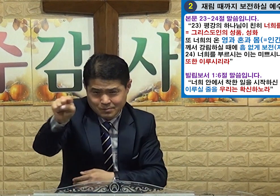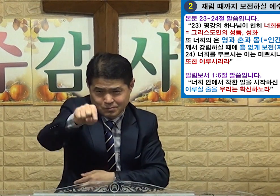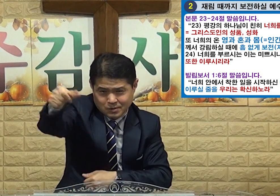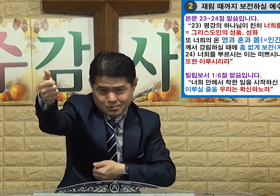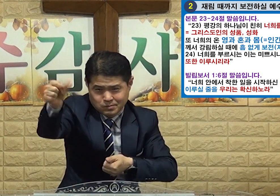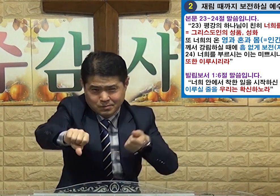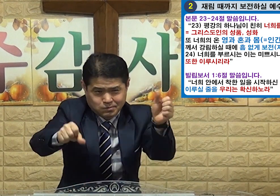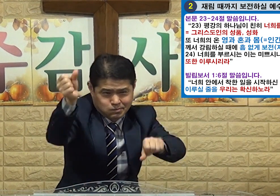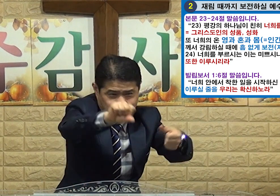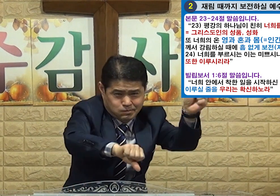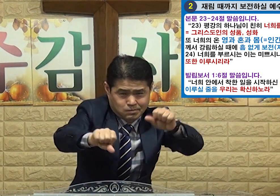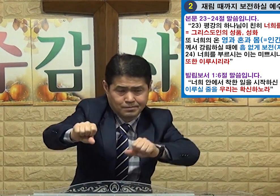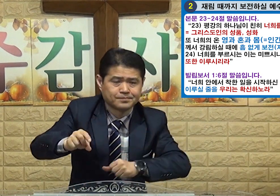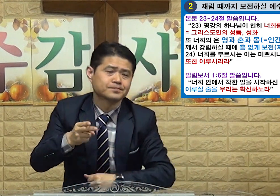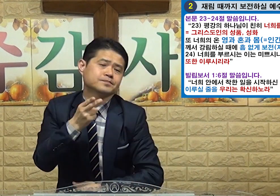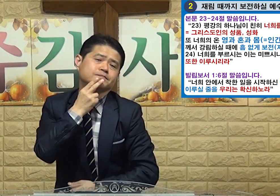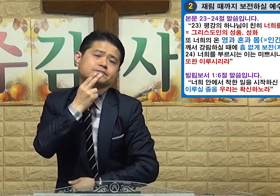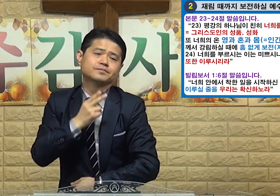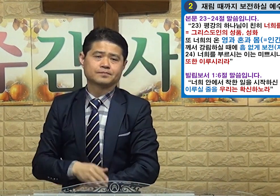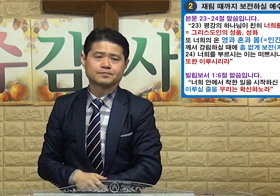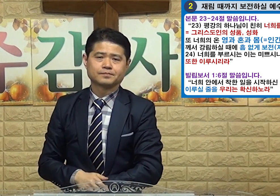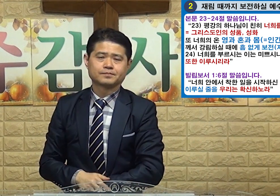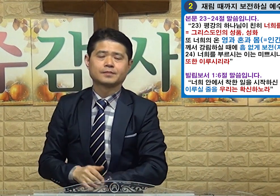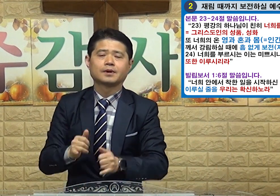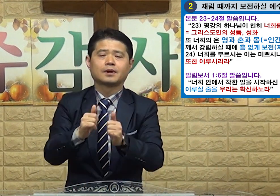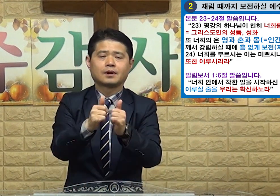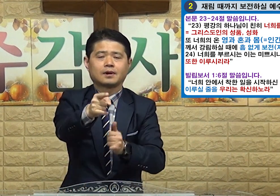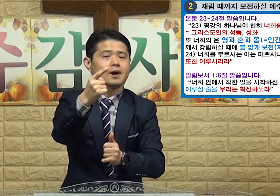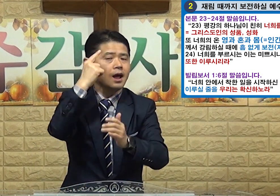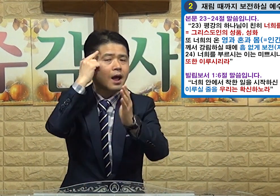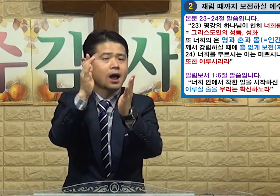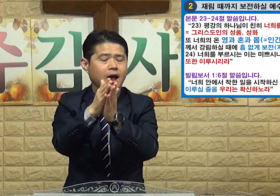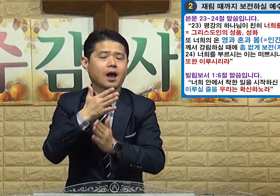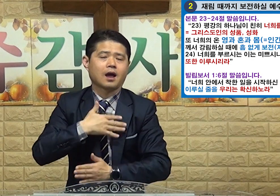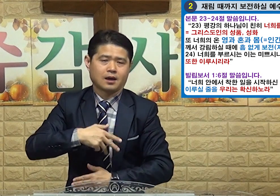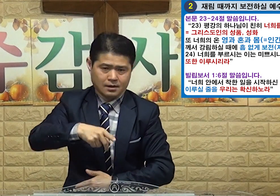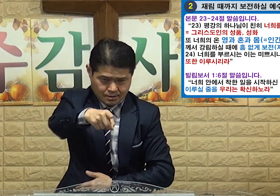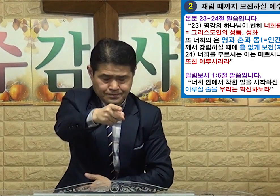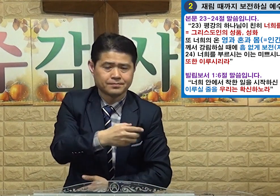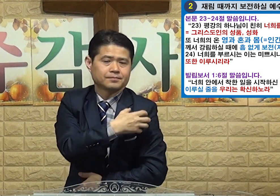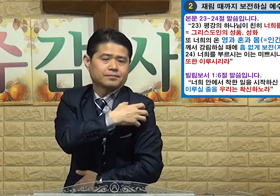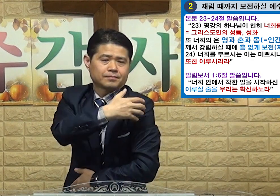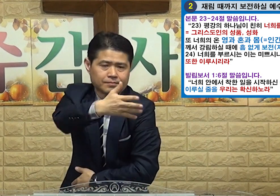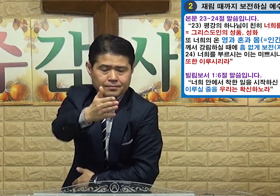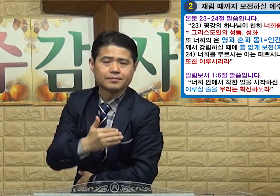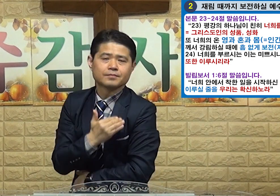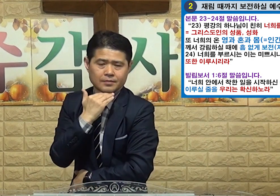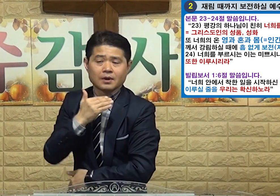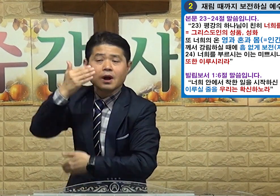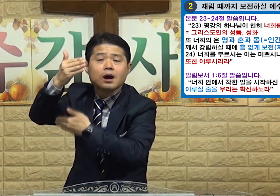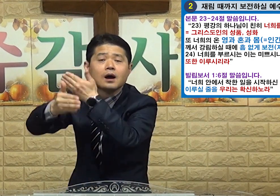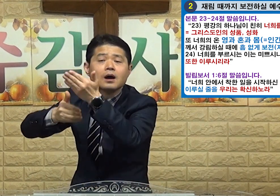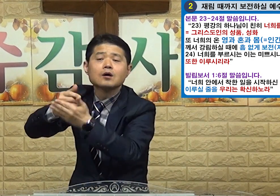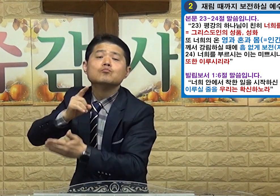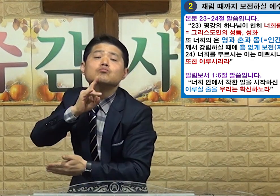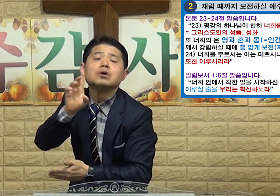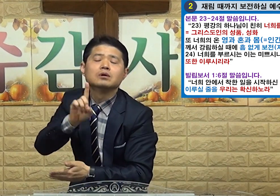하나님께서 예비하신 그대로 사람들을 당장할 수는 없다는 것입니다. 우리에게 알아서